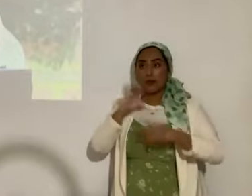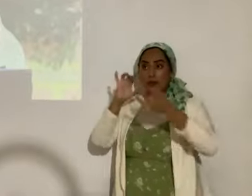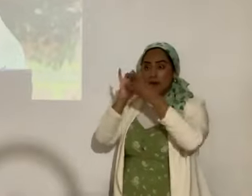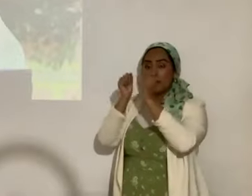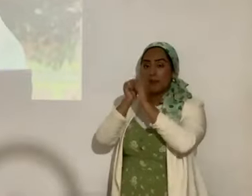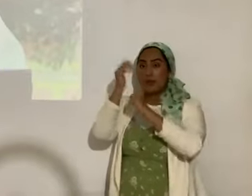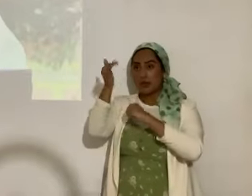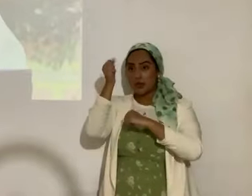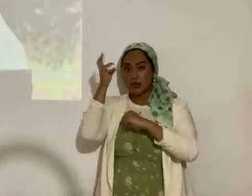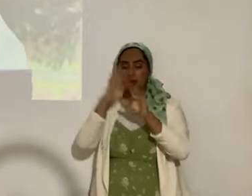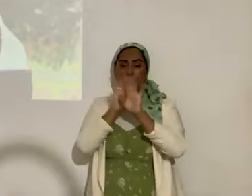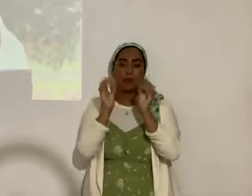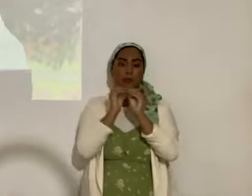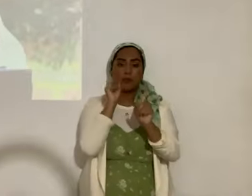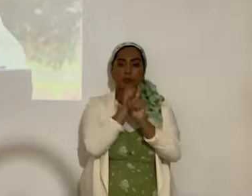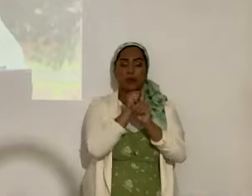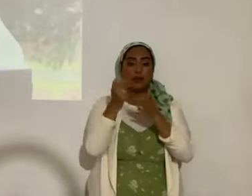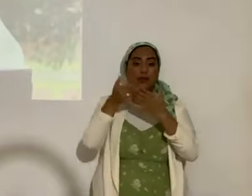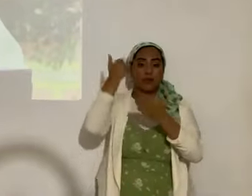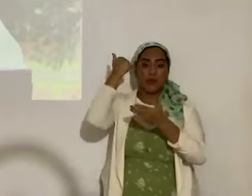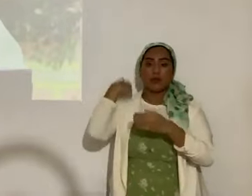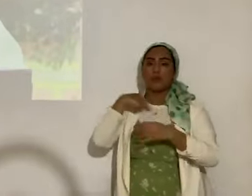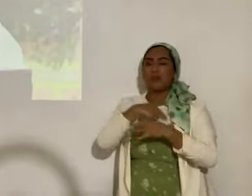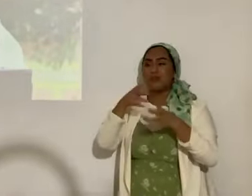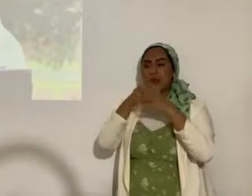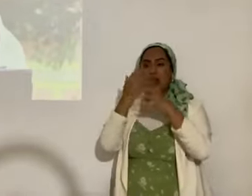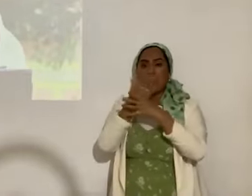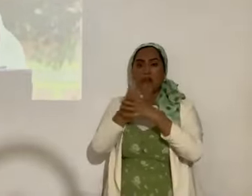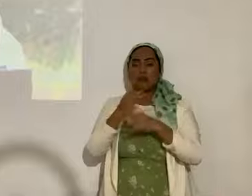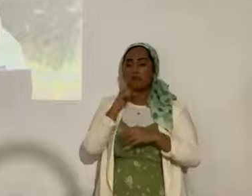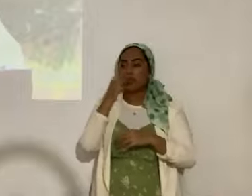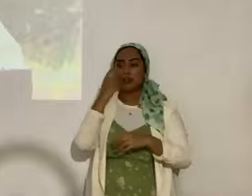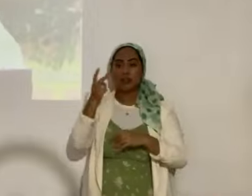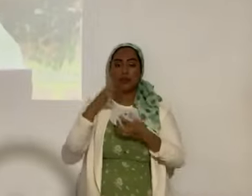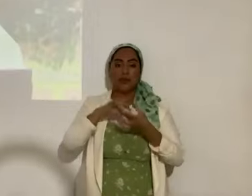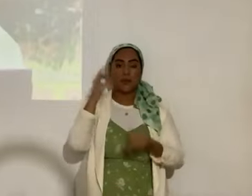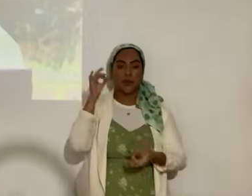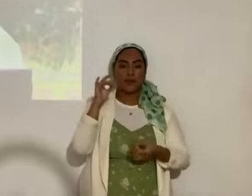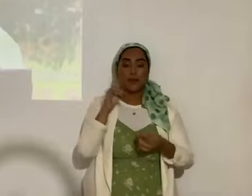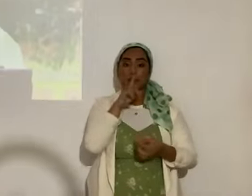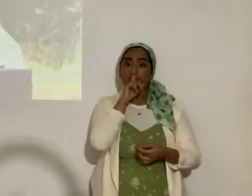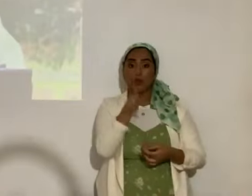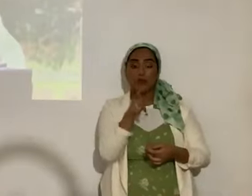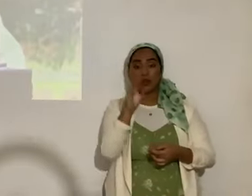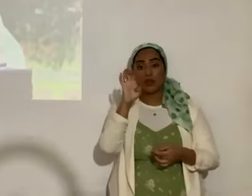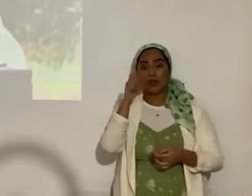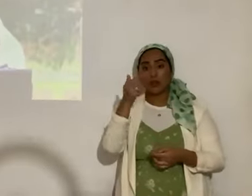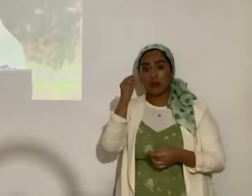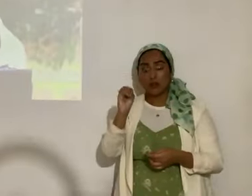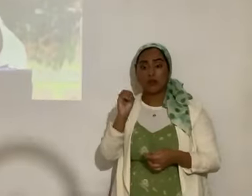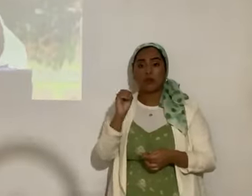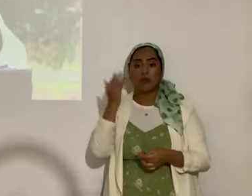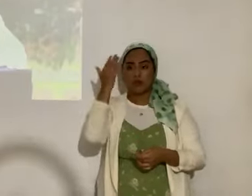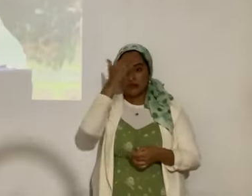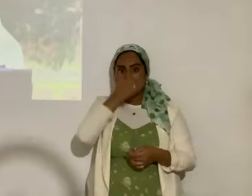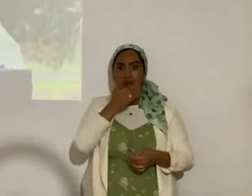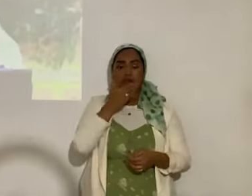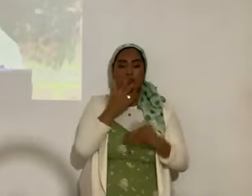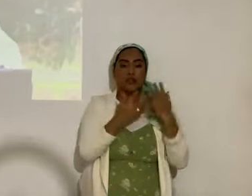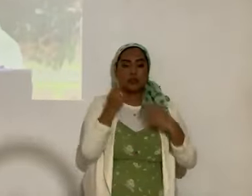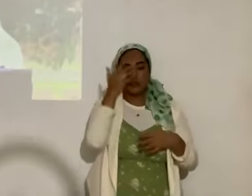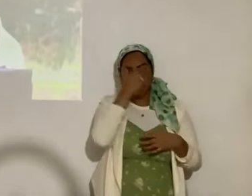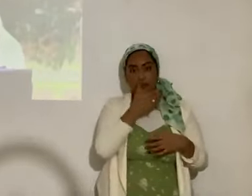No seremos engañados antes éramos necios no veíamos lo espiritual realmente el ego es el que ciega es algo